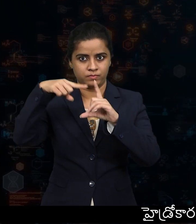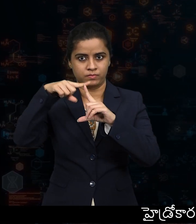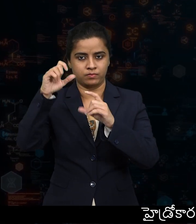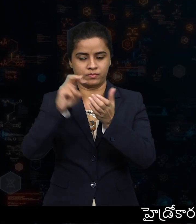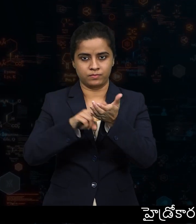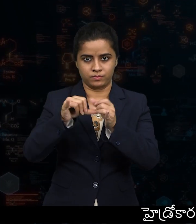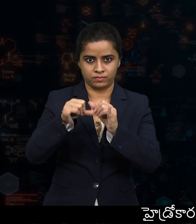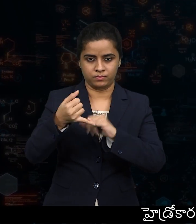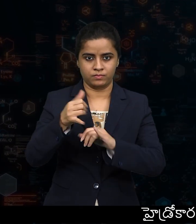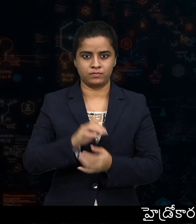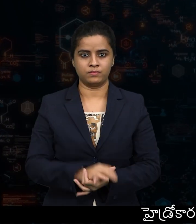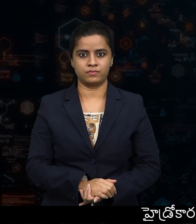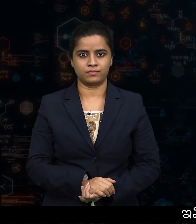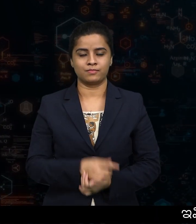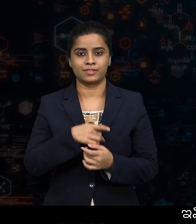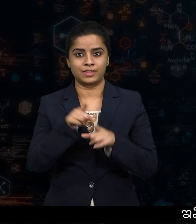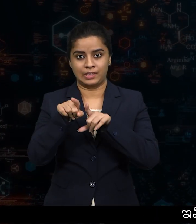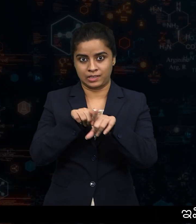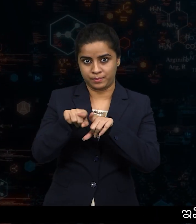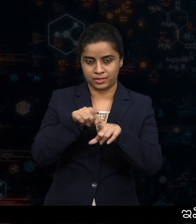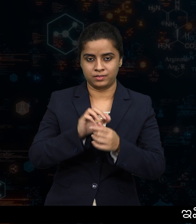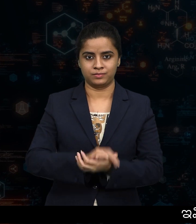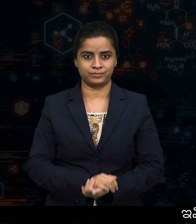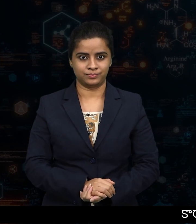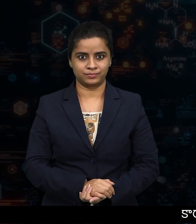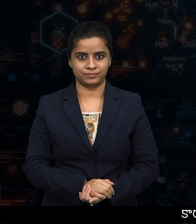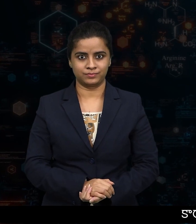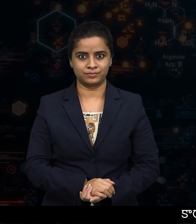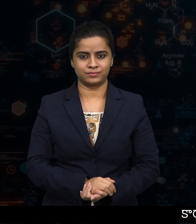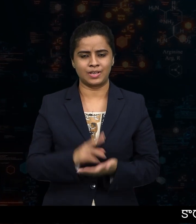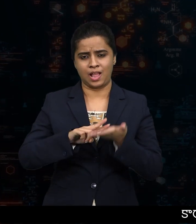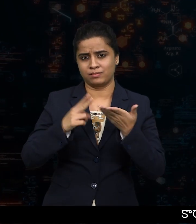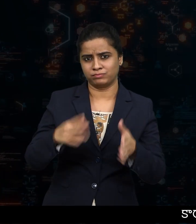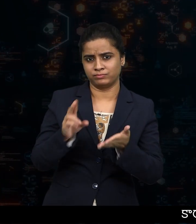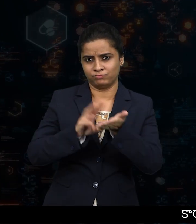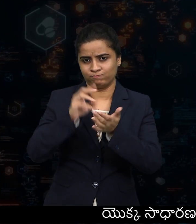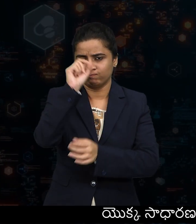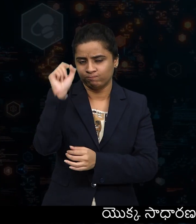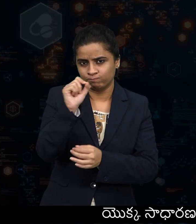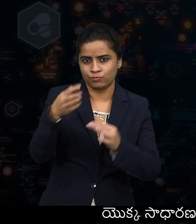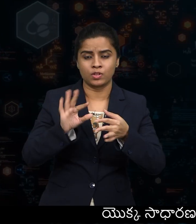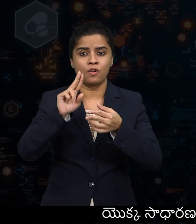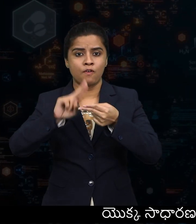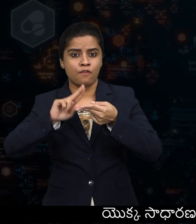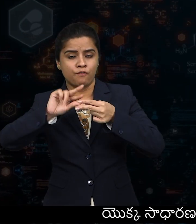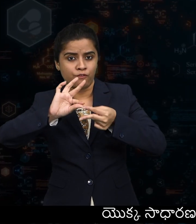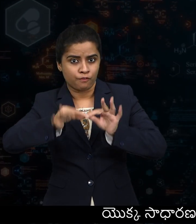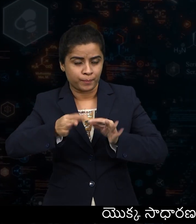అంటారు. ఇవి ఉదాహరణలు. కార్బాక్సిలిక్ ఆమ్లం యొక్క సాధారణ పరమాణు